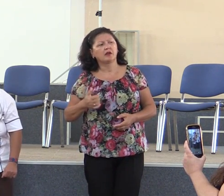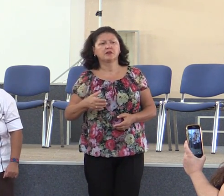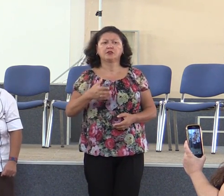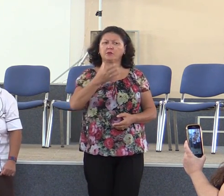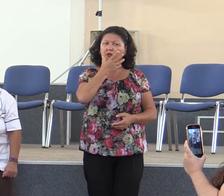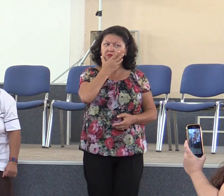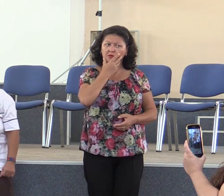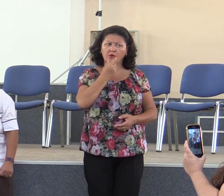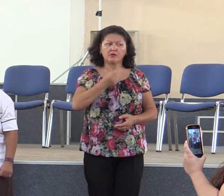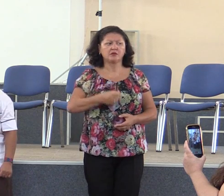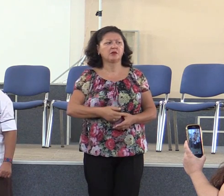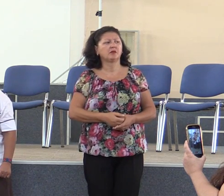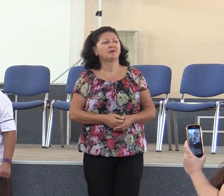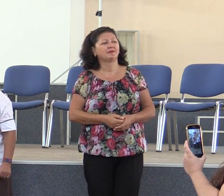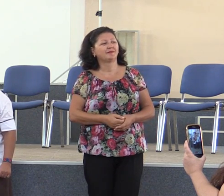frumos